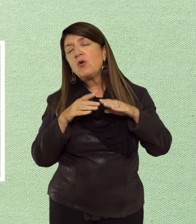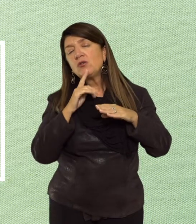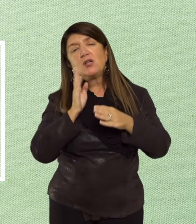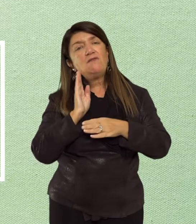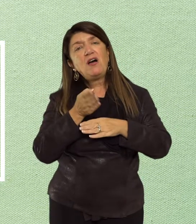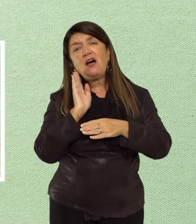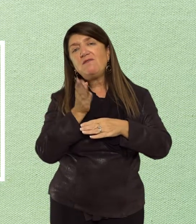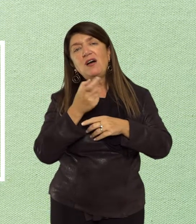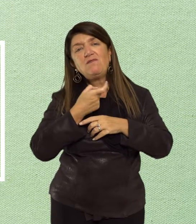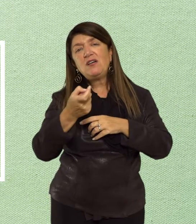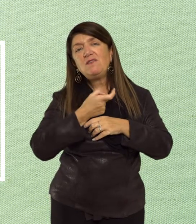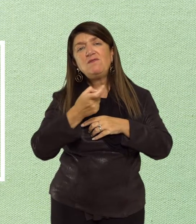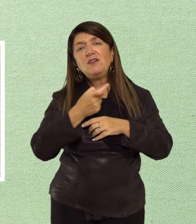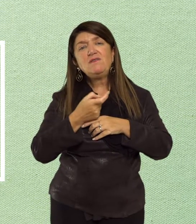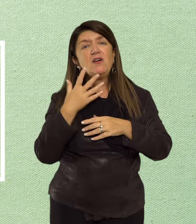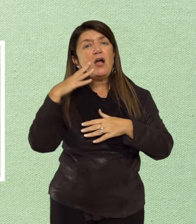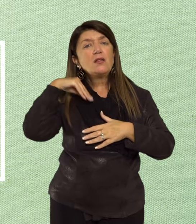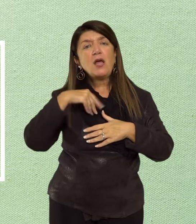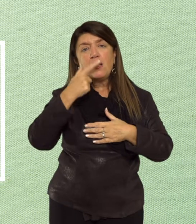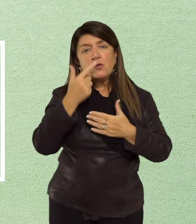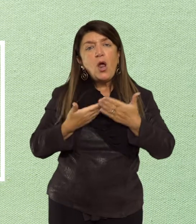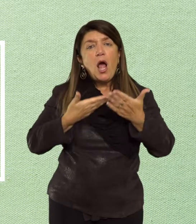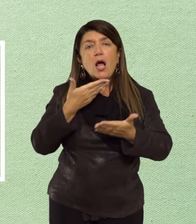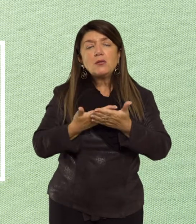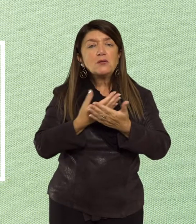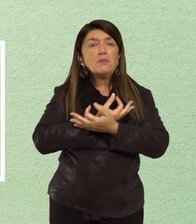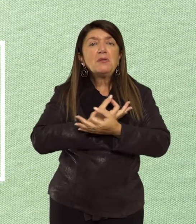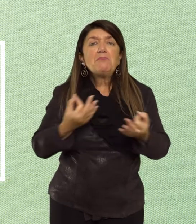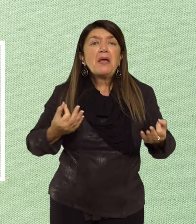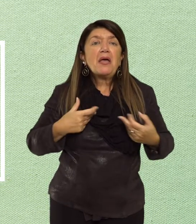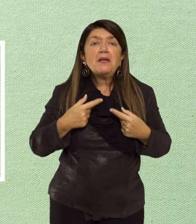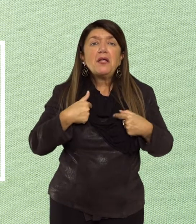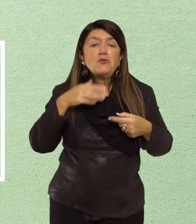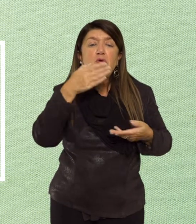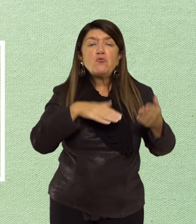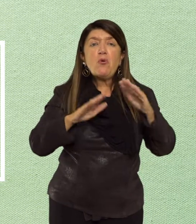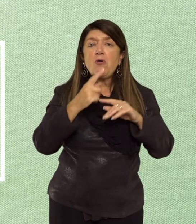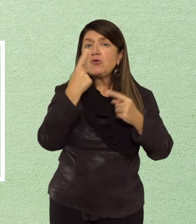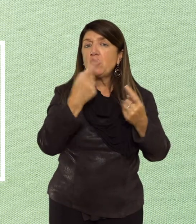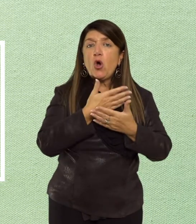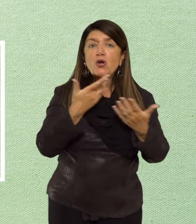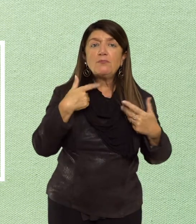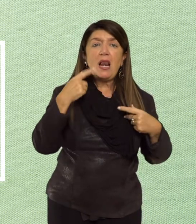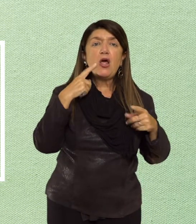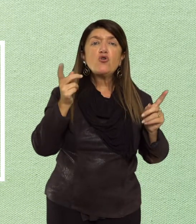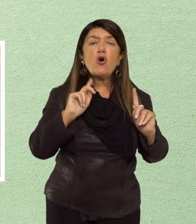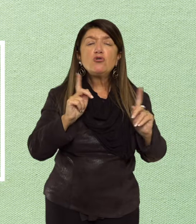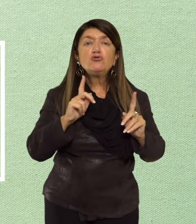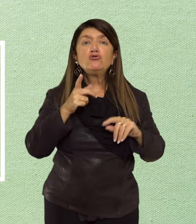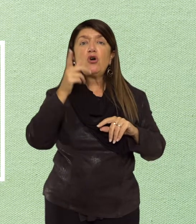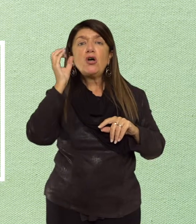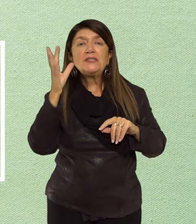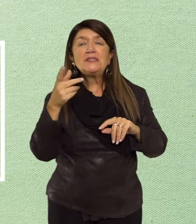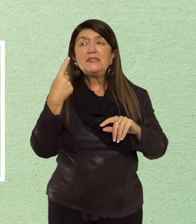siano. Per me è normale nuotare così come nuoto e non so neanche se magari una persona senza